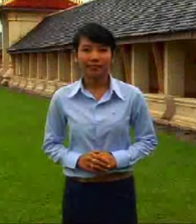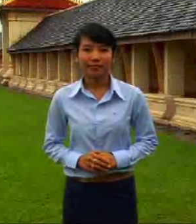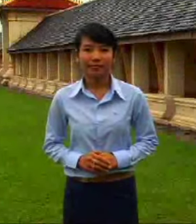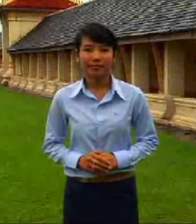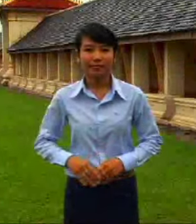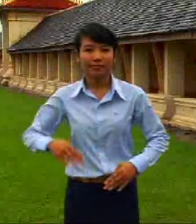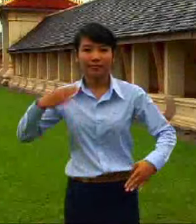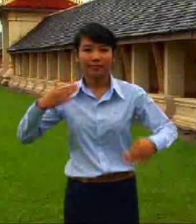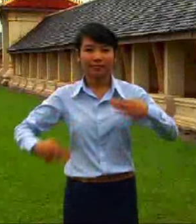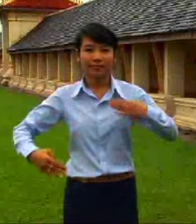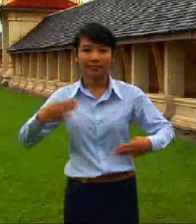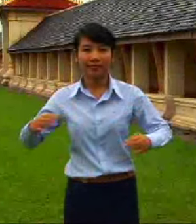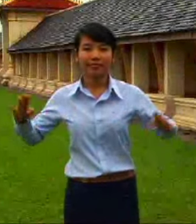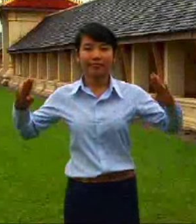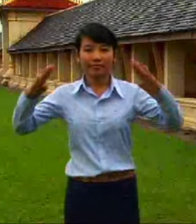ๆบุญธาตุหลวง